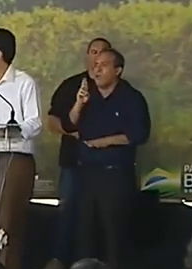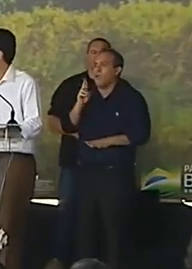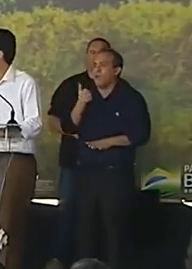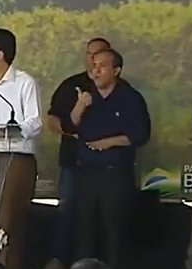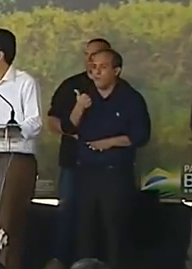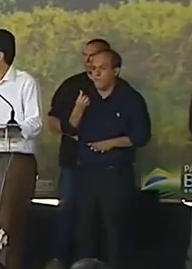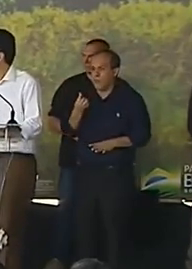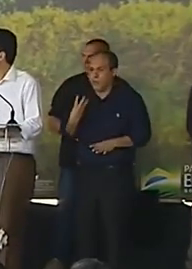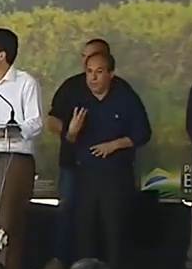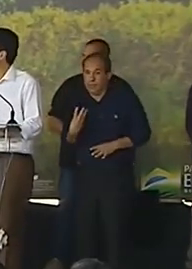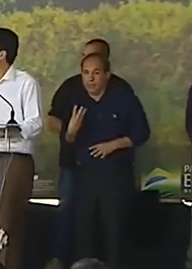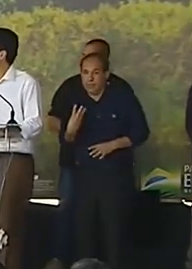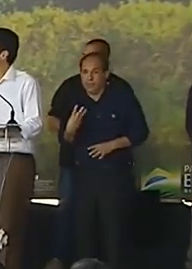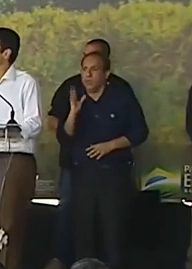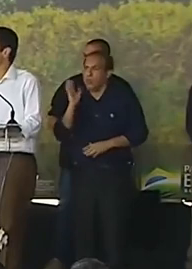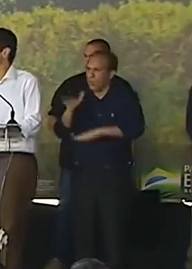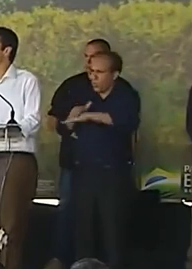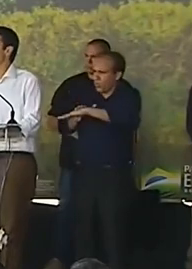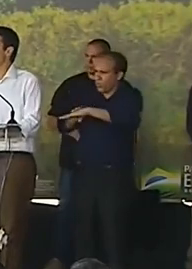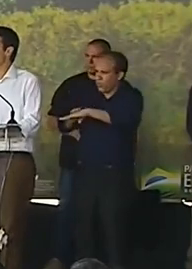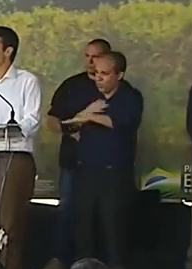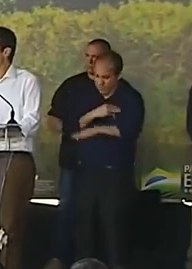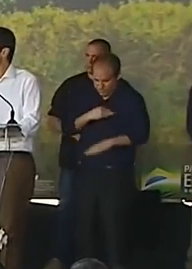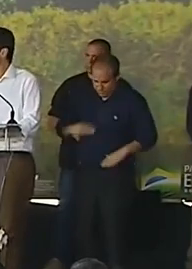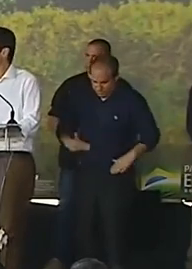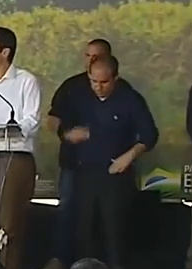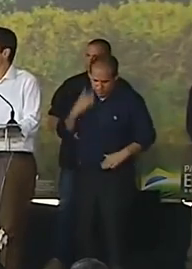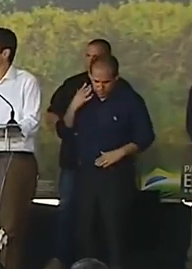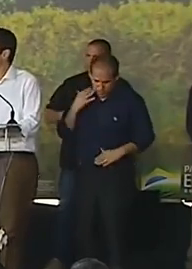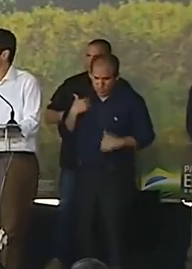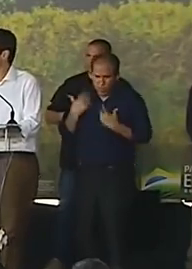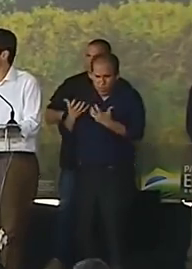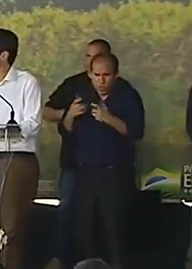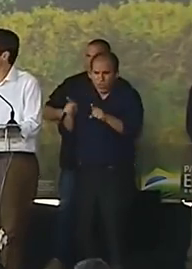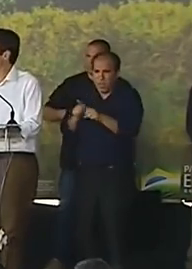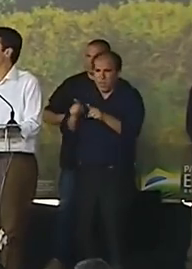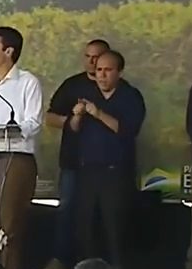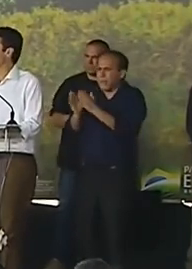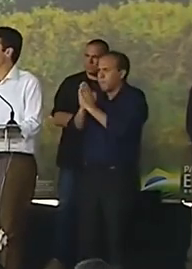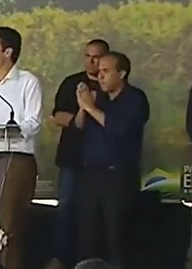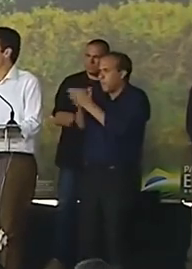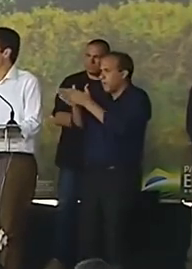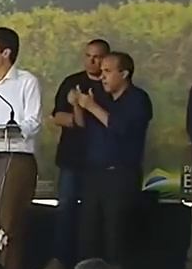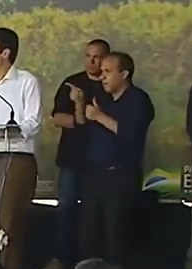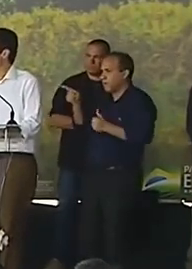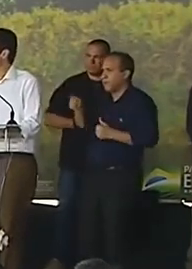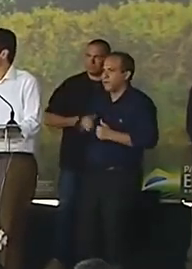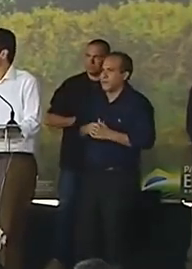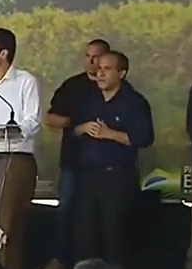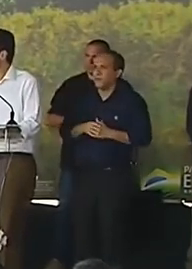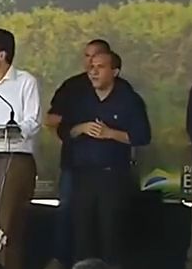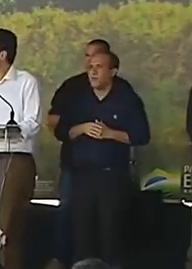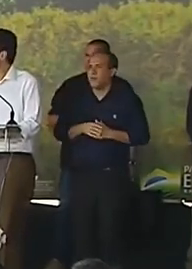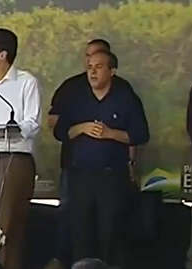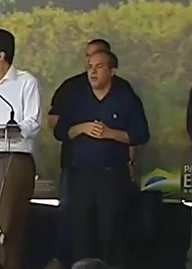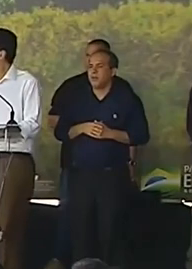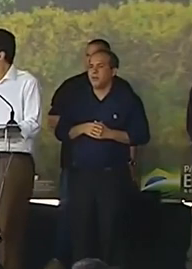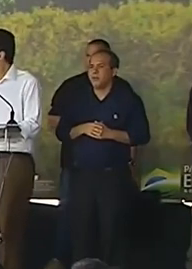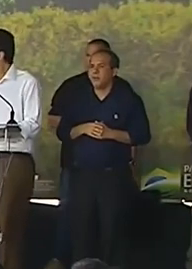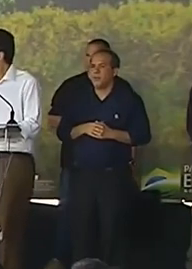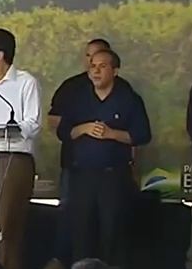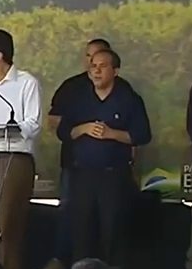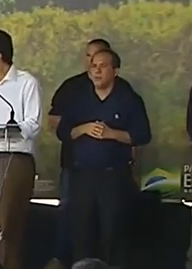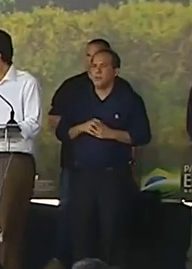BR-163. Já conversei com o ministro Tarcísio e gostaria de lhe fazer este pedido. Com mais